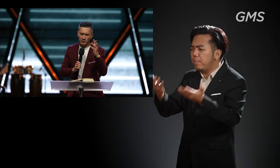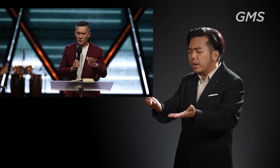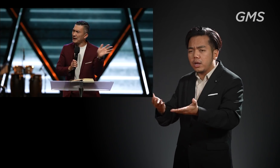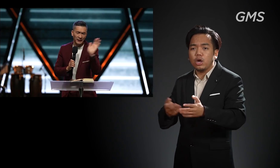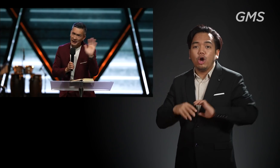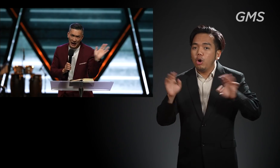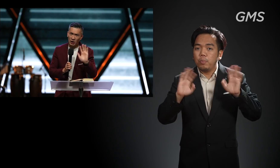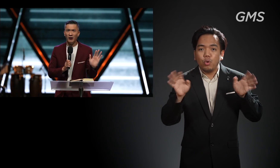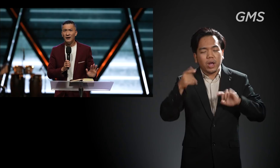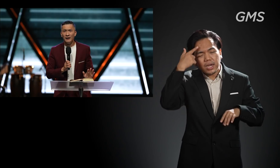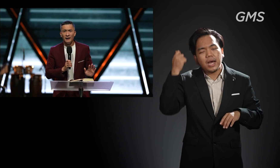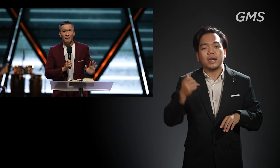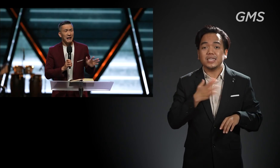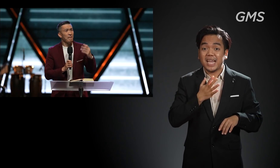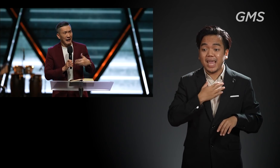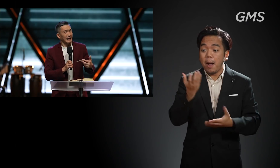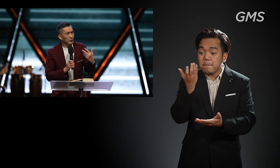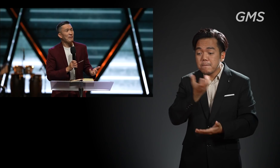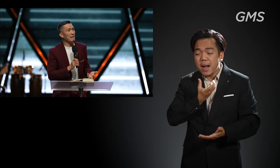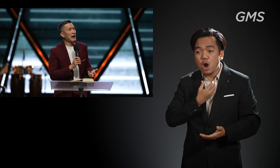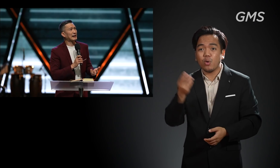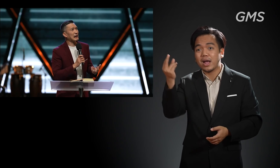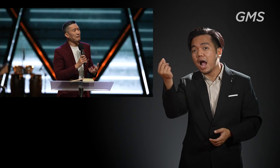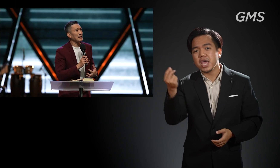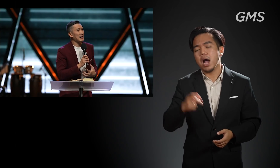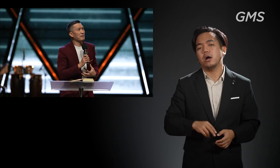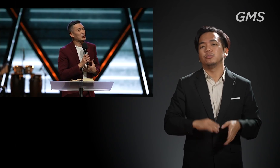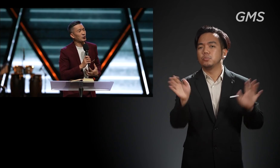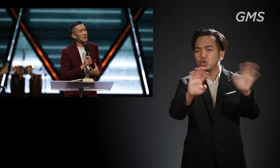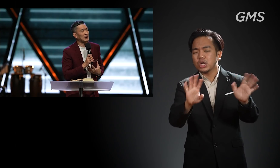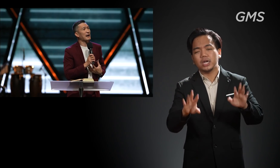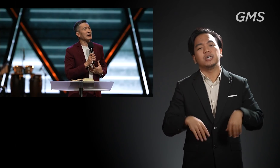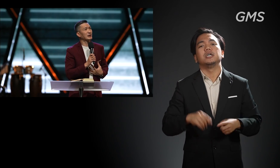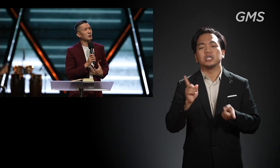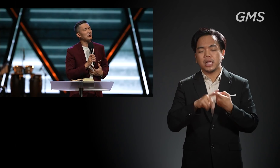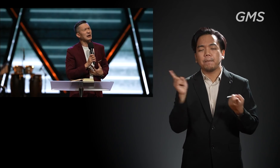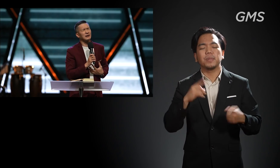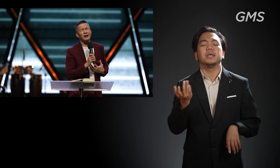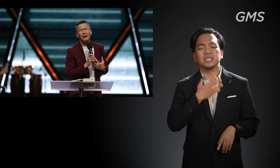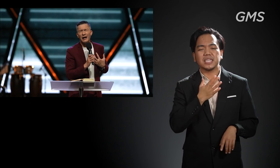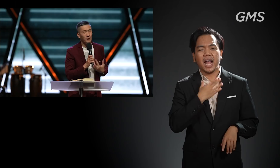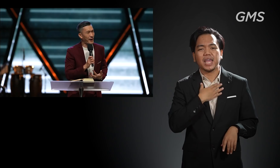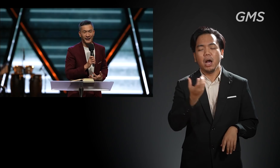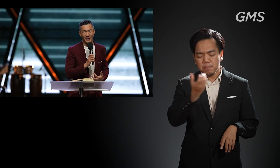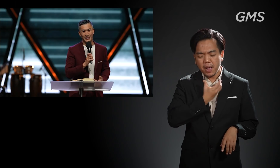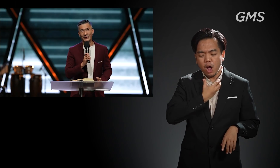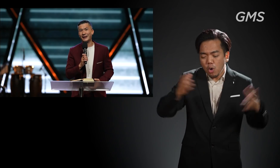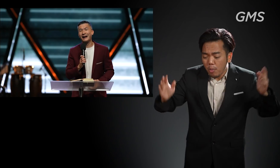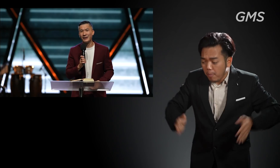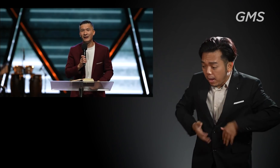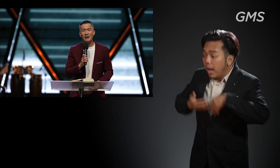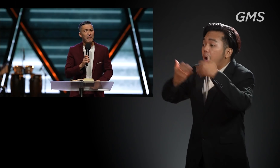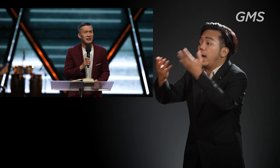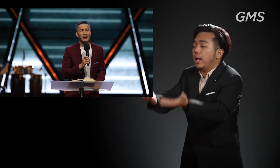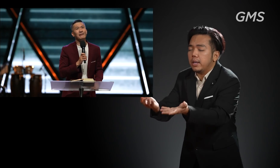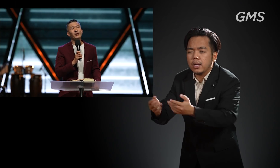kami dapat prosperity. Enggak kok. Mengembalikan itu ya mengembalikan perasaan bersyukur, berterima kasih Tuhan sudah terlalu baik dalam kehidupan